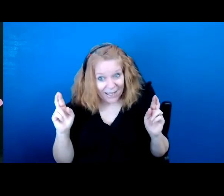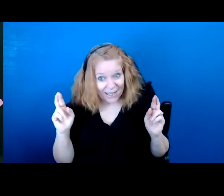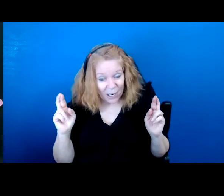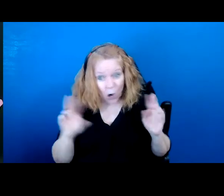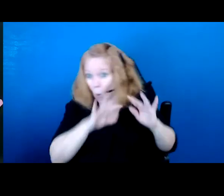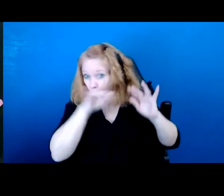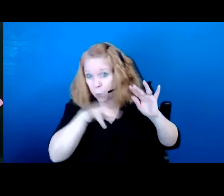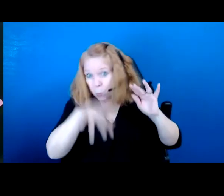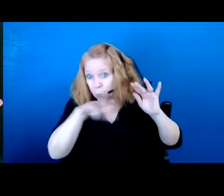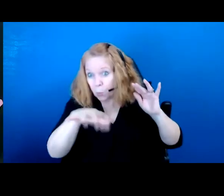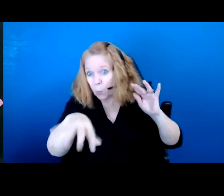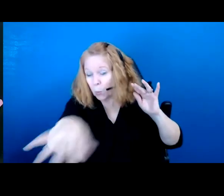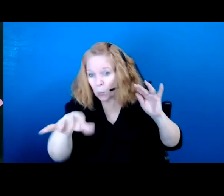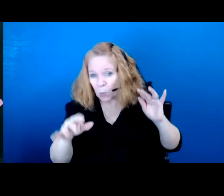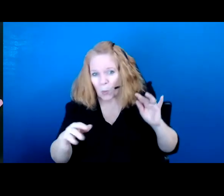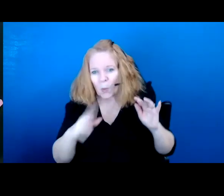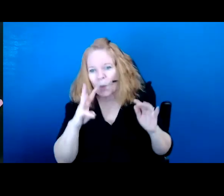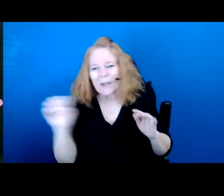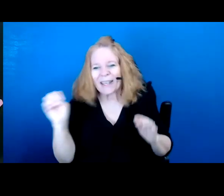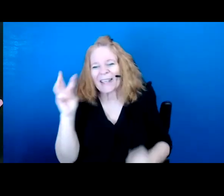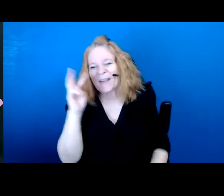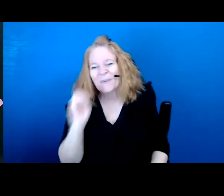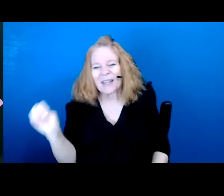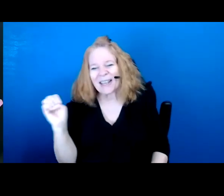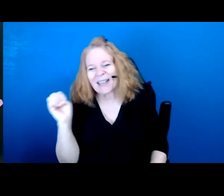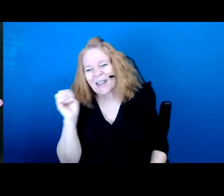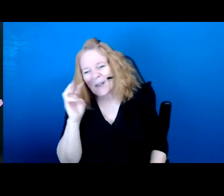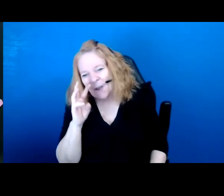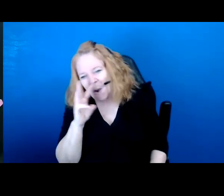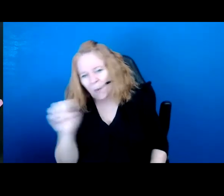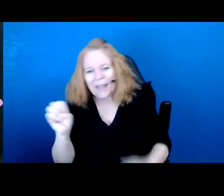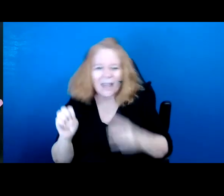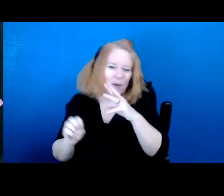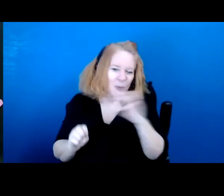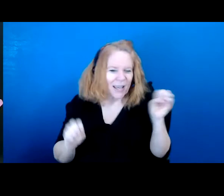vamos a través del océano